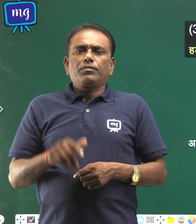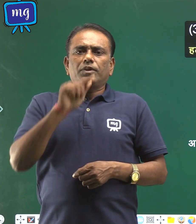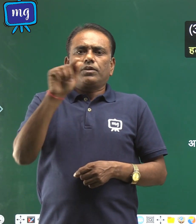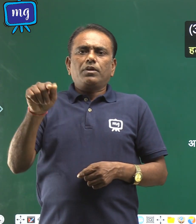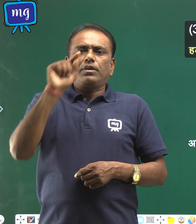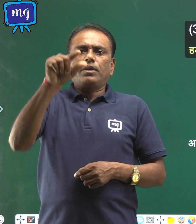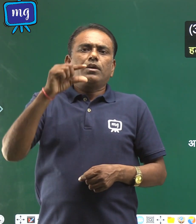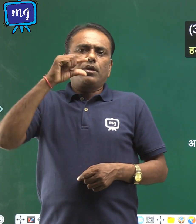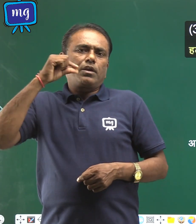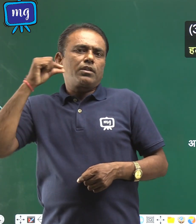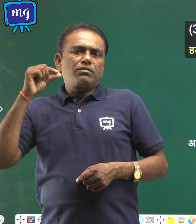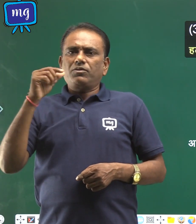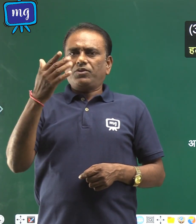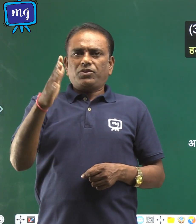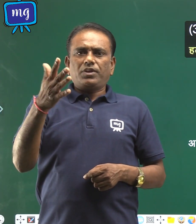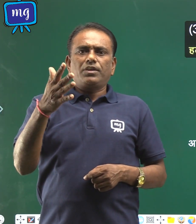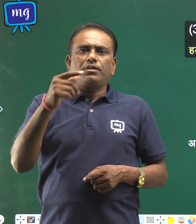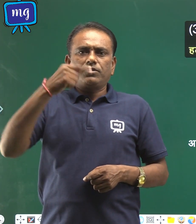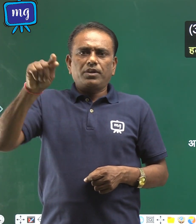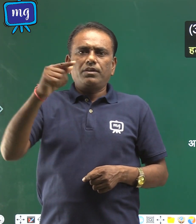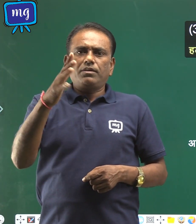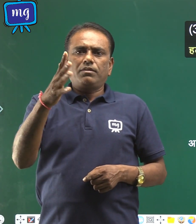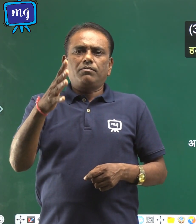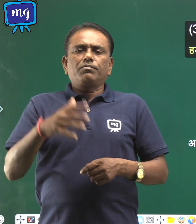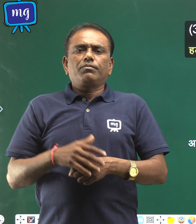इसलिए यह कथन सही नहीं है।